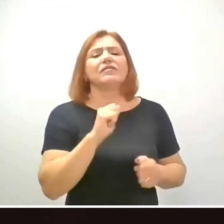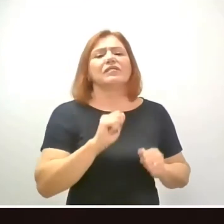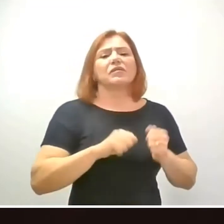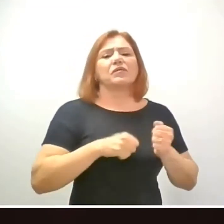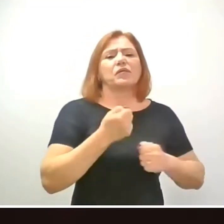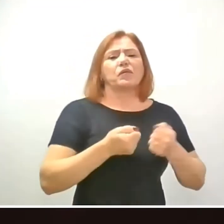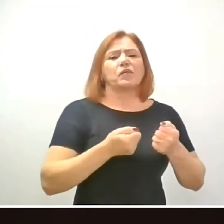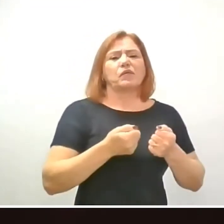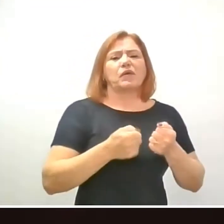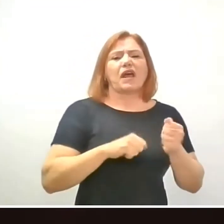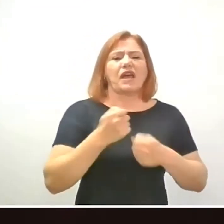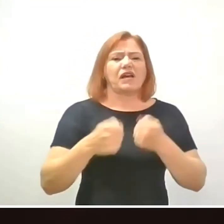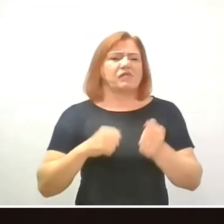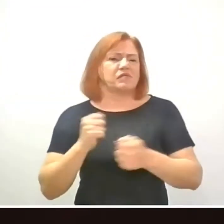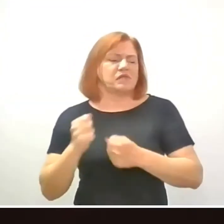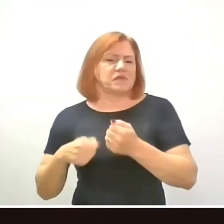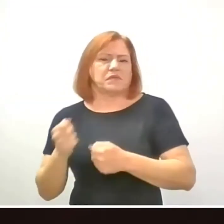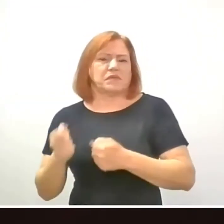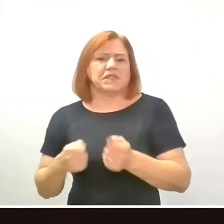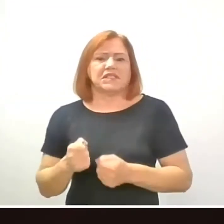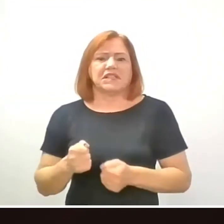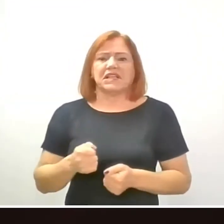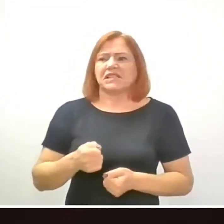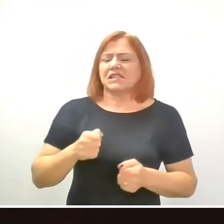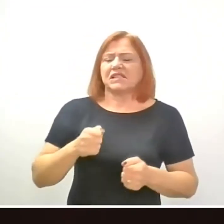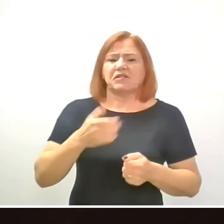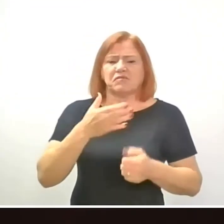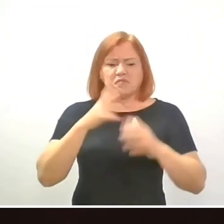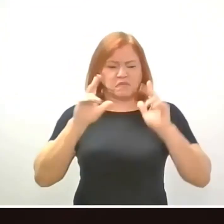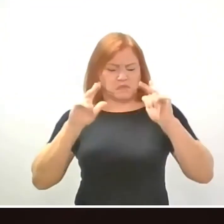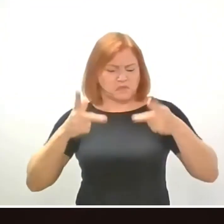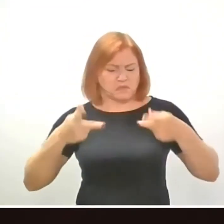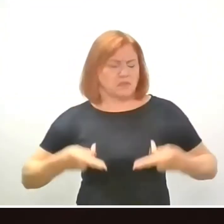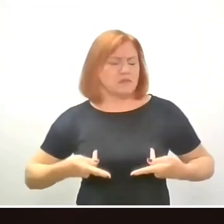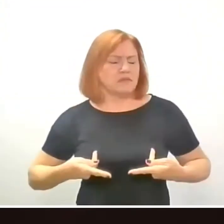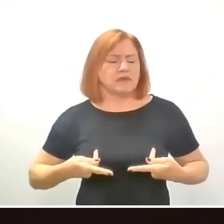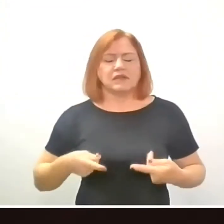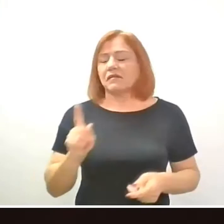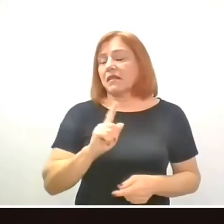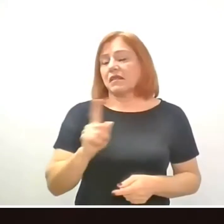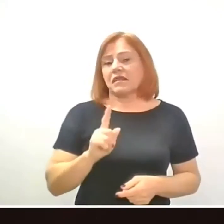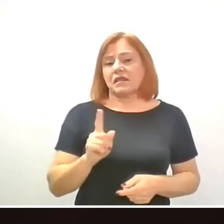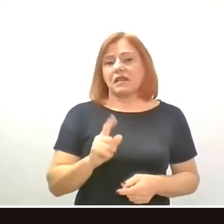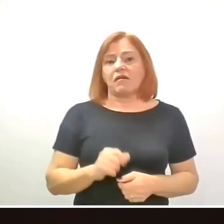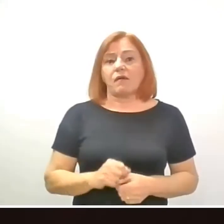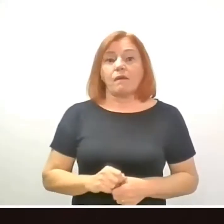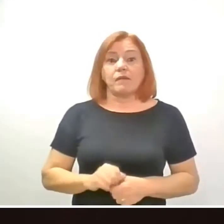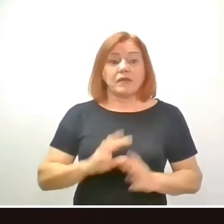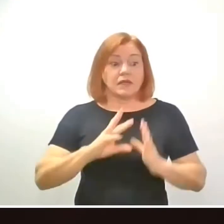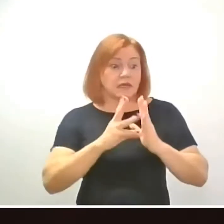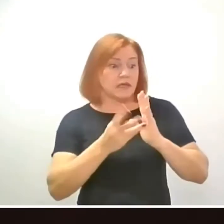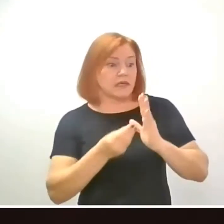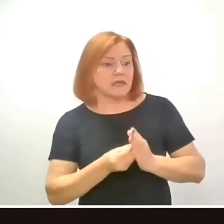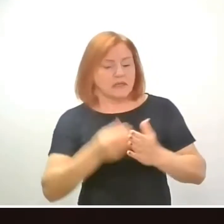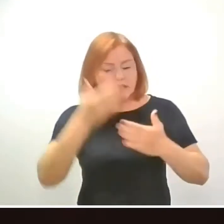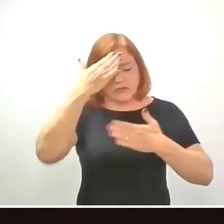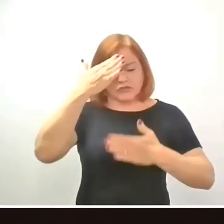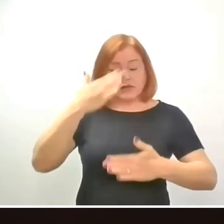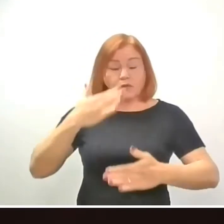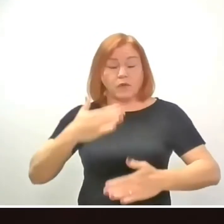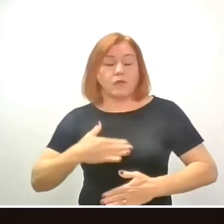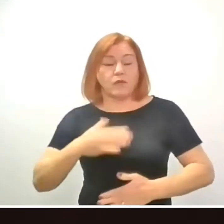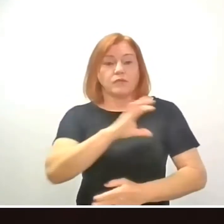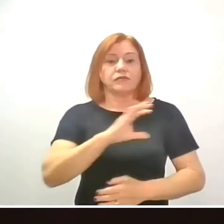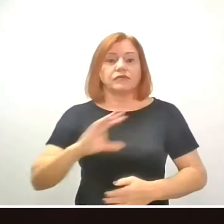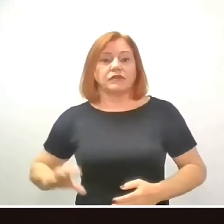igreja é de Deus. A igreja é corpo de Cristo. Cristo é o cabeça da igreja, Ele